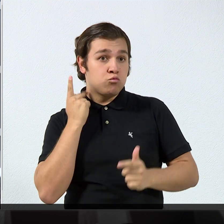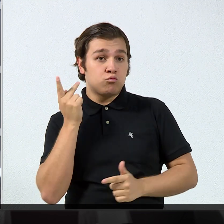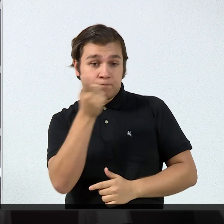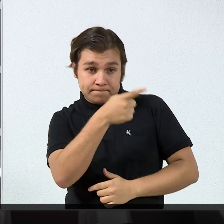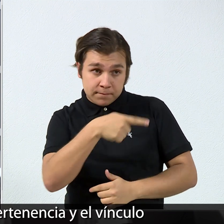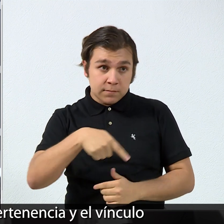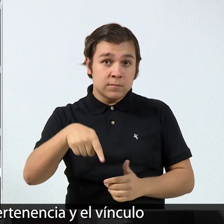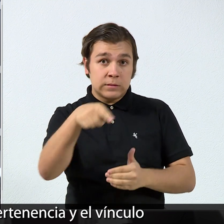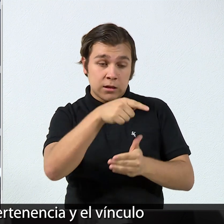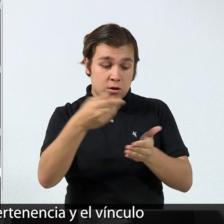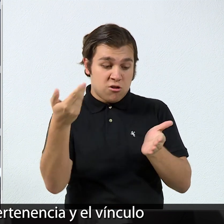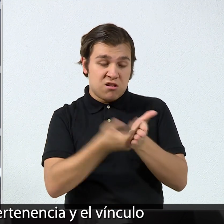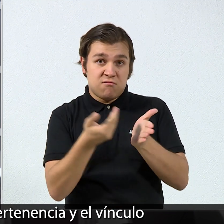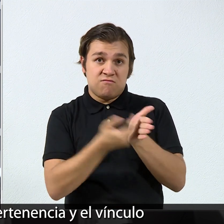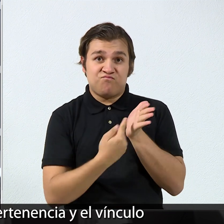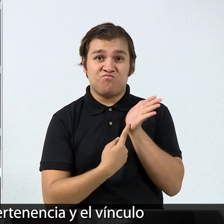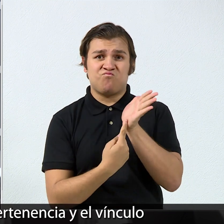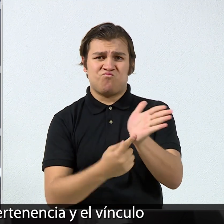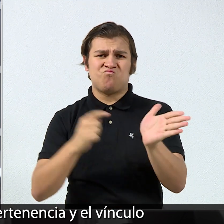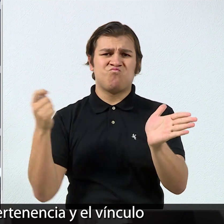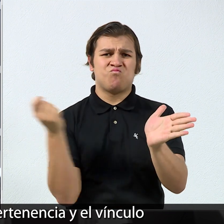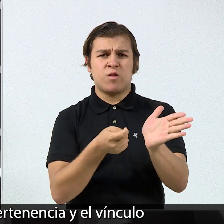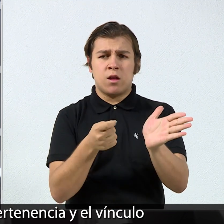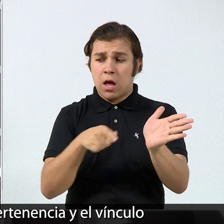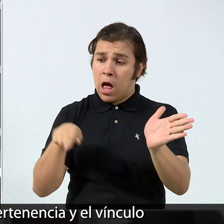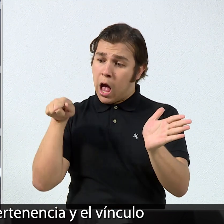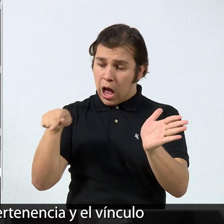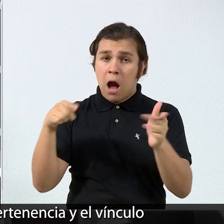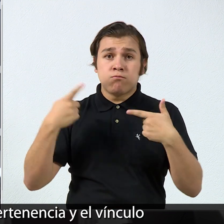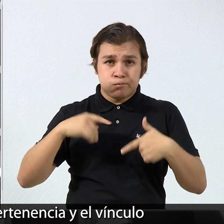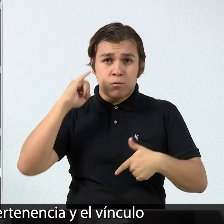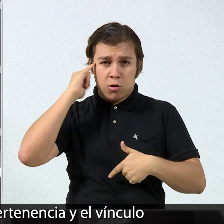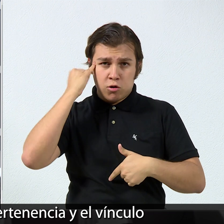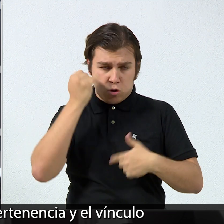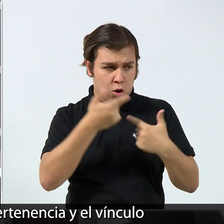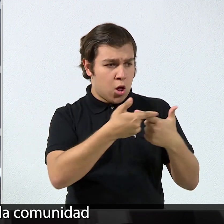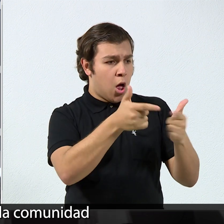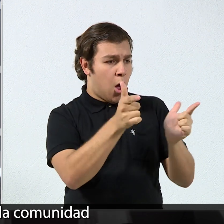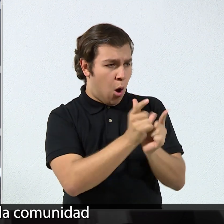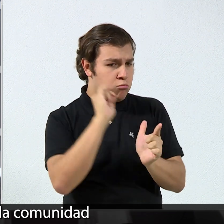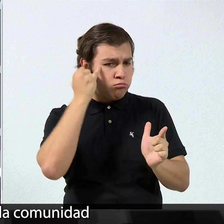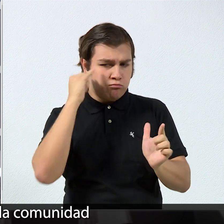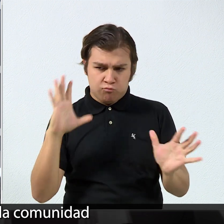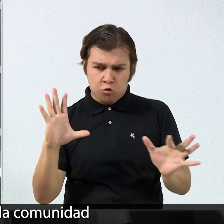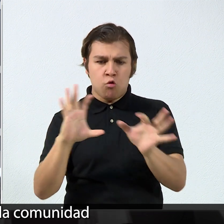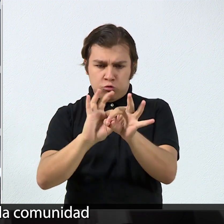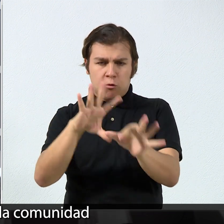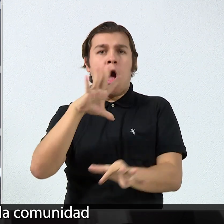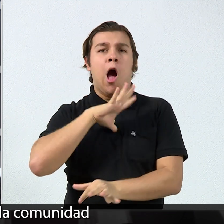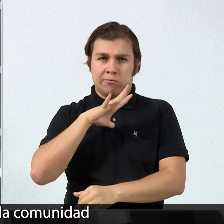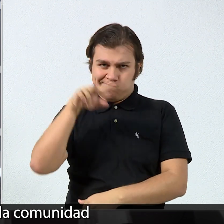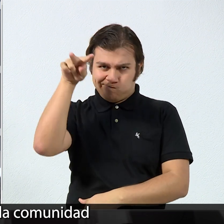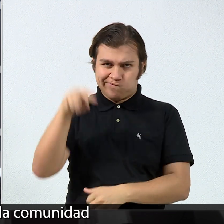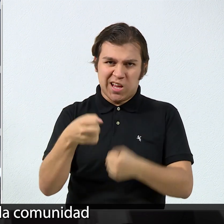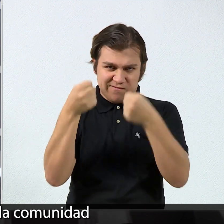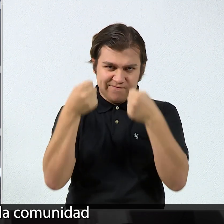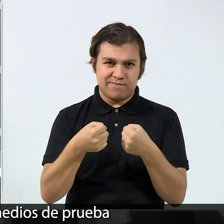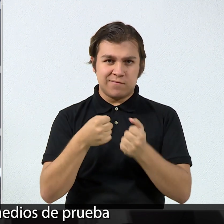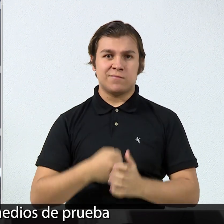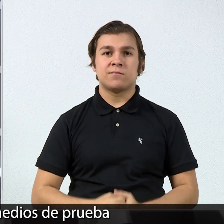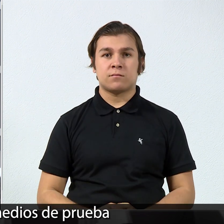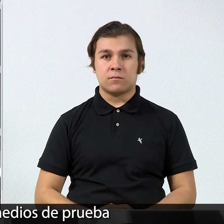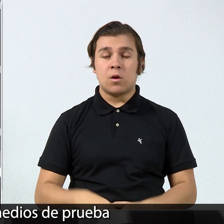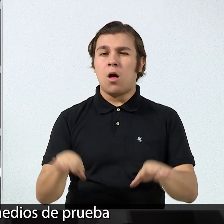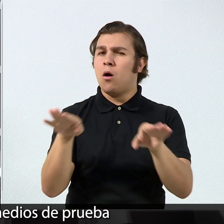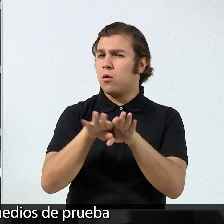presentar elementos que demuestren la pertenencia y el vínculo de la persona que se pretende postular con la comunidad a la que pertenece,